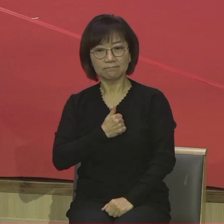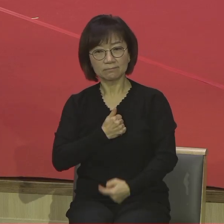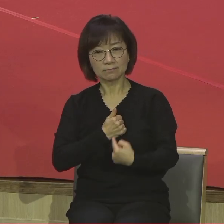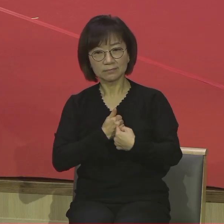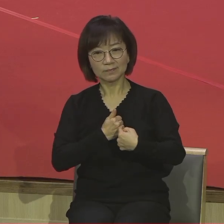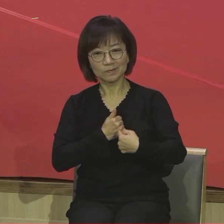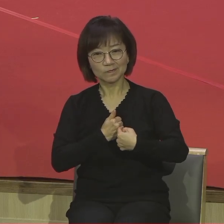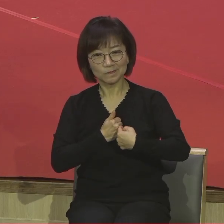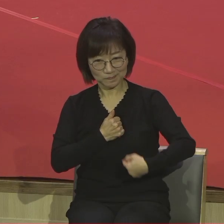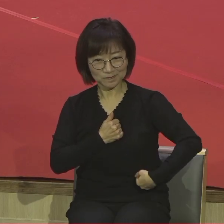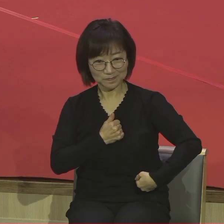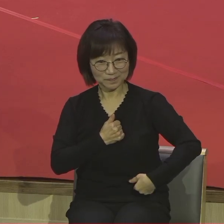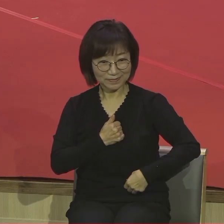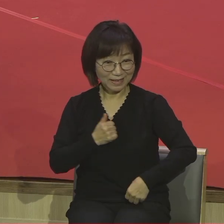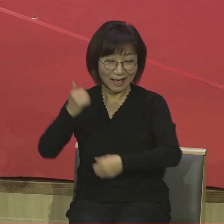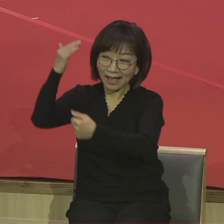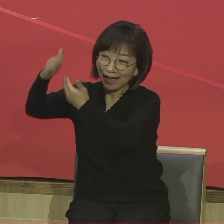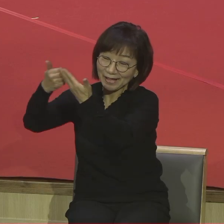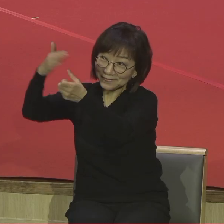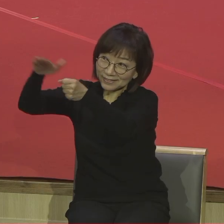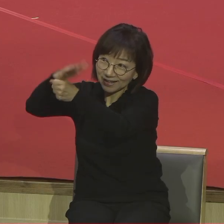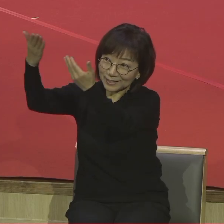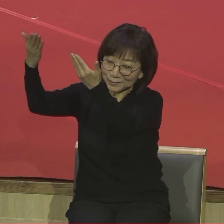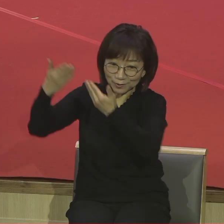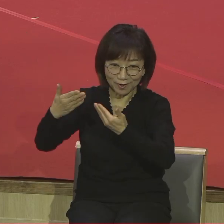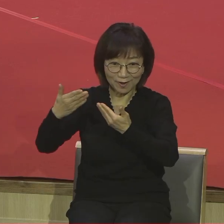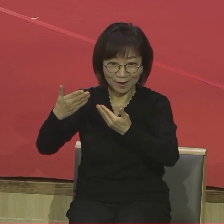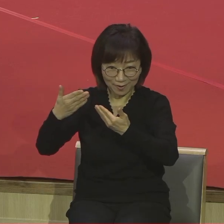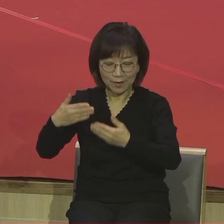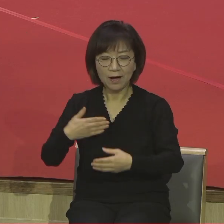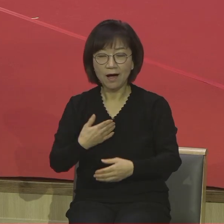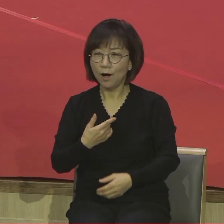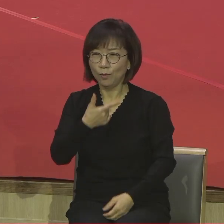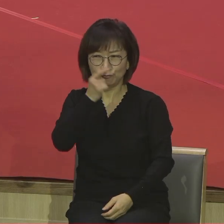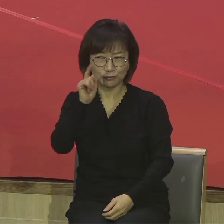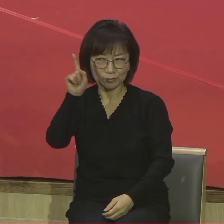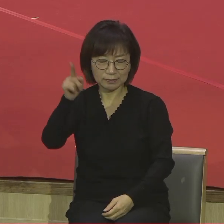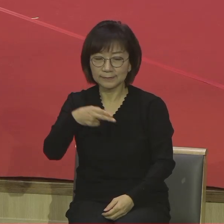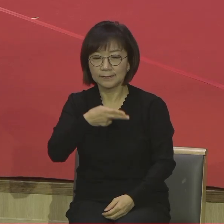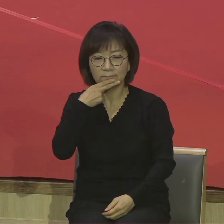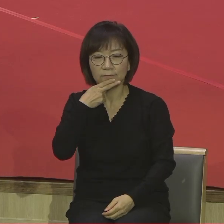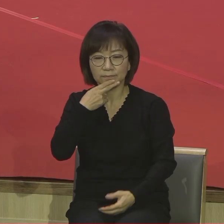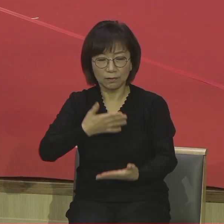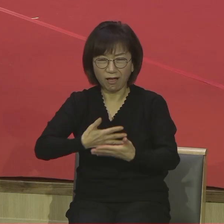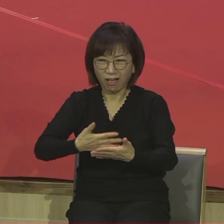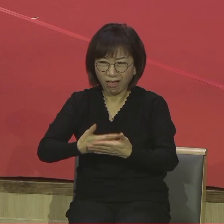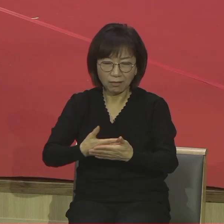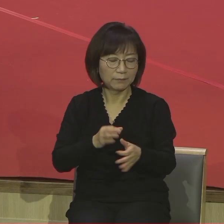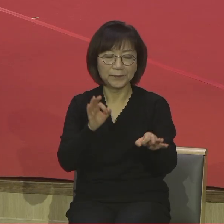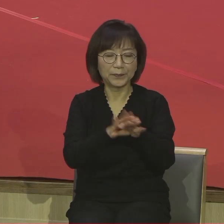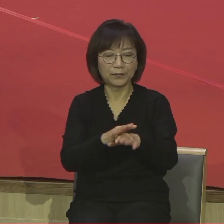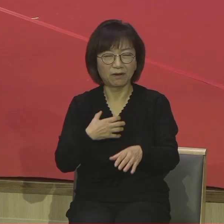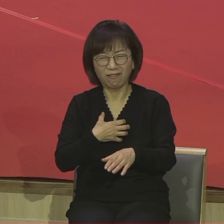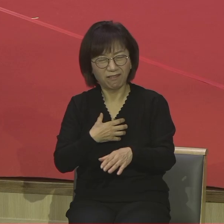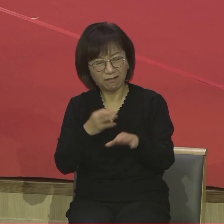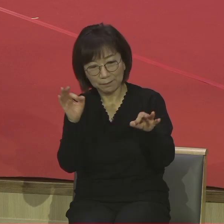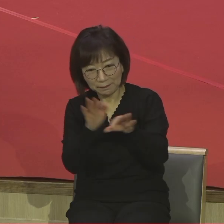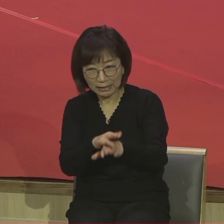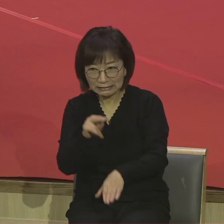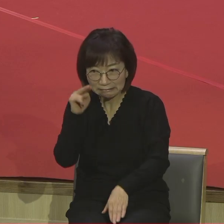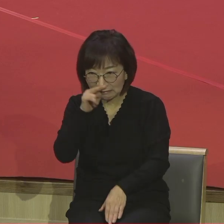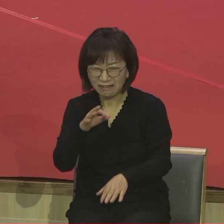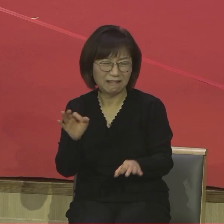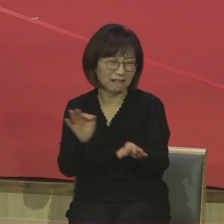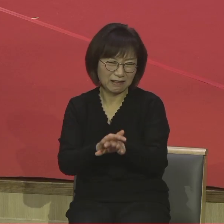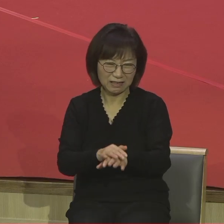다 받고 살기 때문에 누가 봐도 부족함이 없어. 두려움과 불안과 염려, 걱정, 시기, 질투,